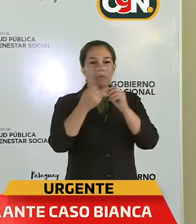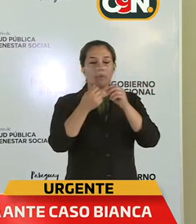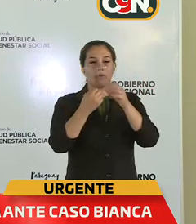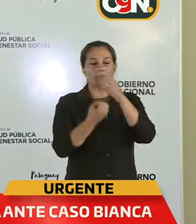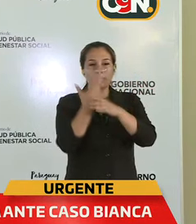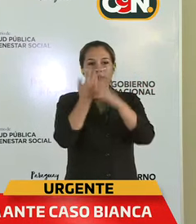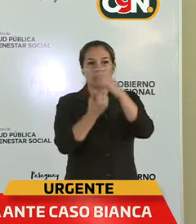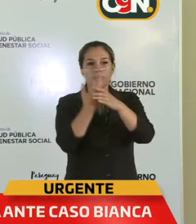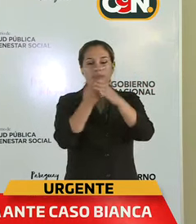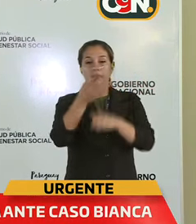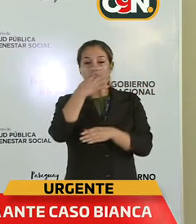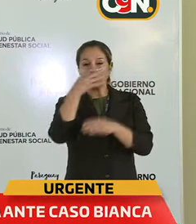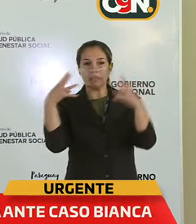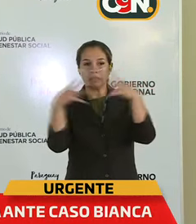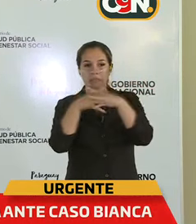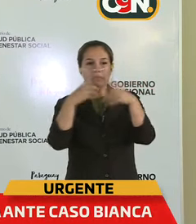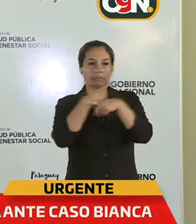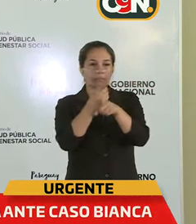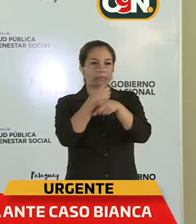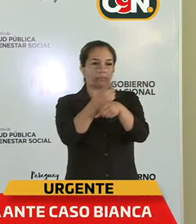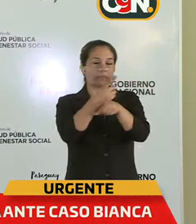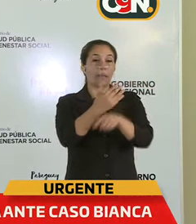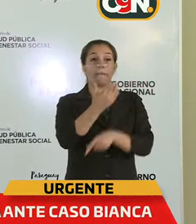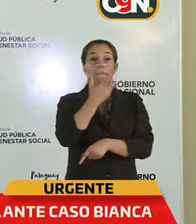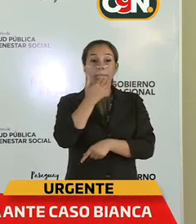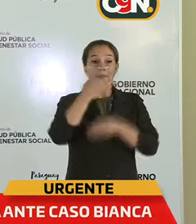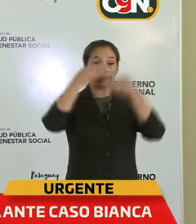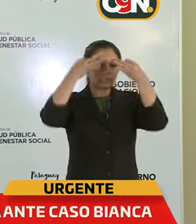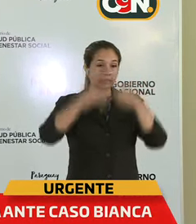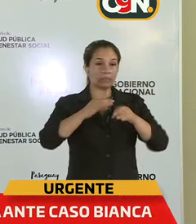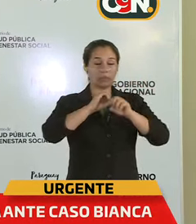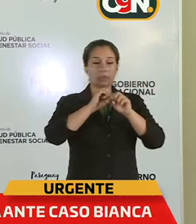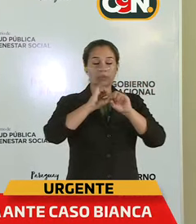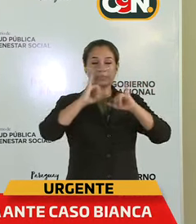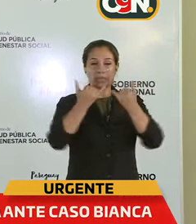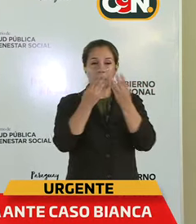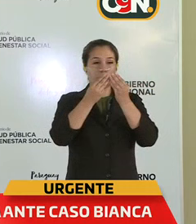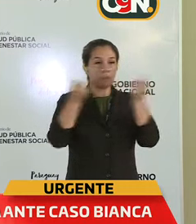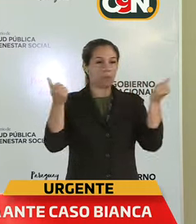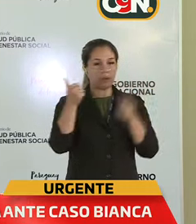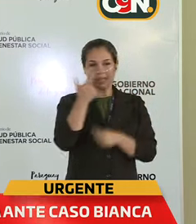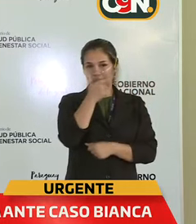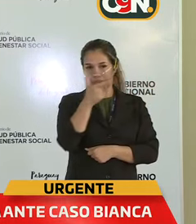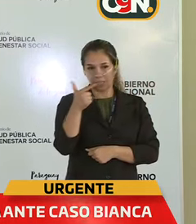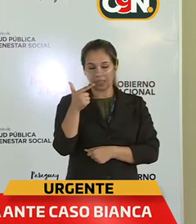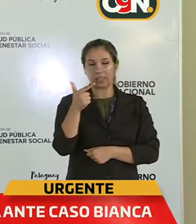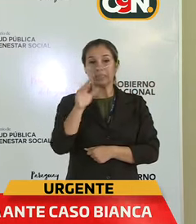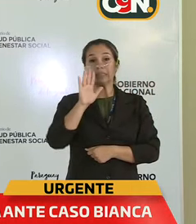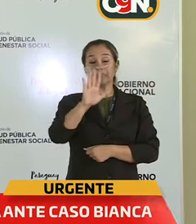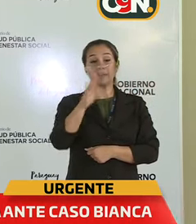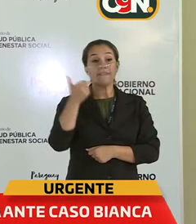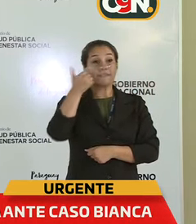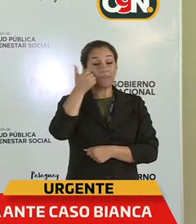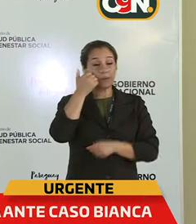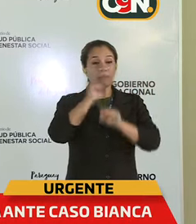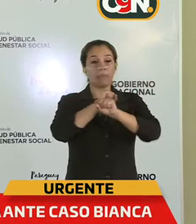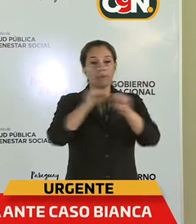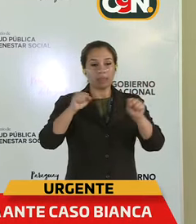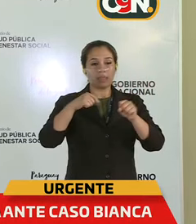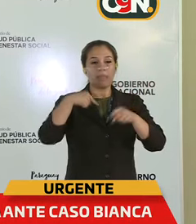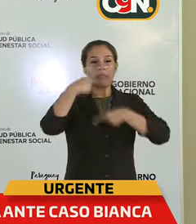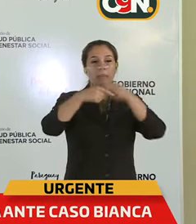reporte de que tenga un efecto curativo. En conocimiento de que la enfermedad puede ser modificada, porque